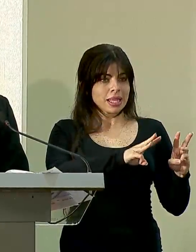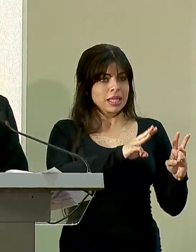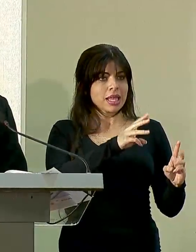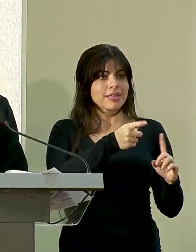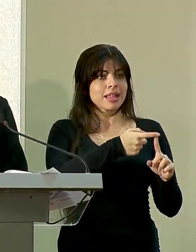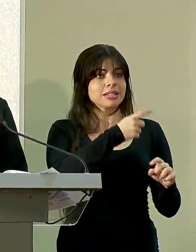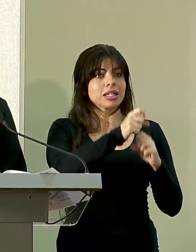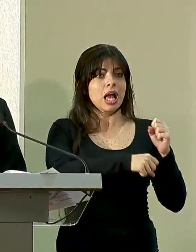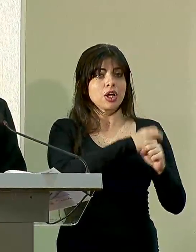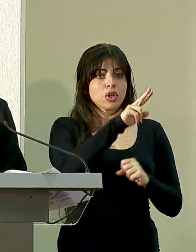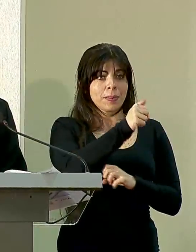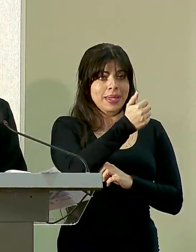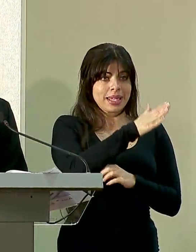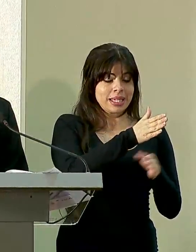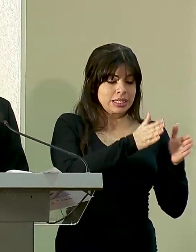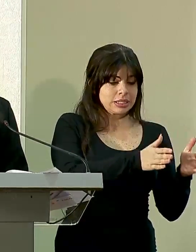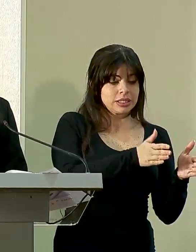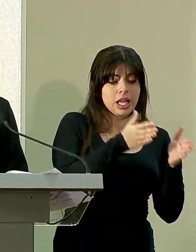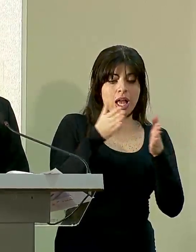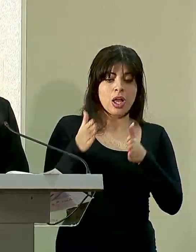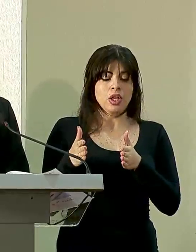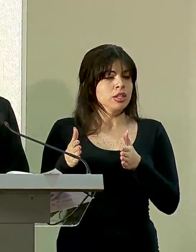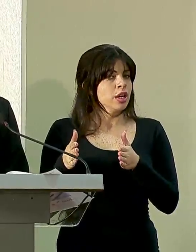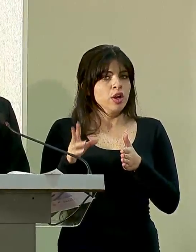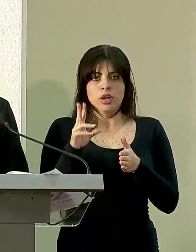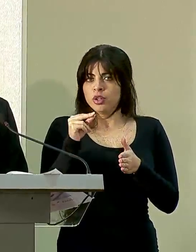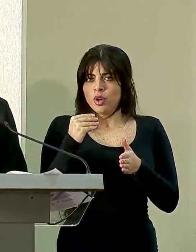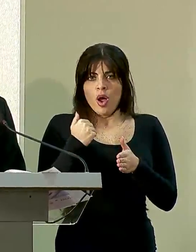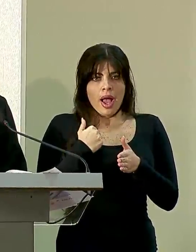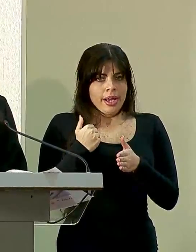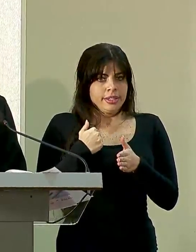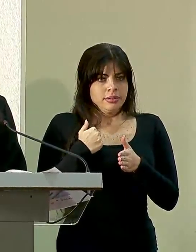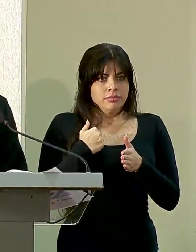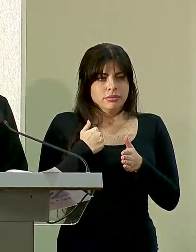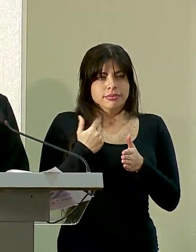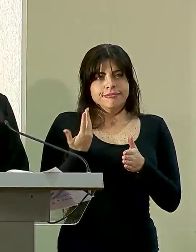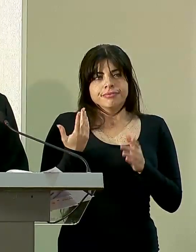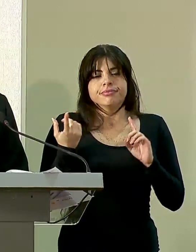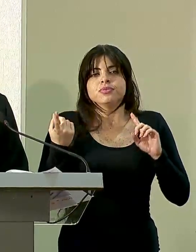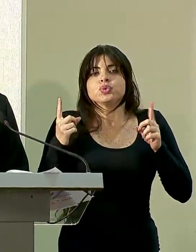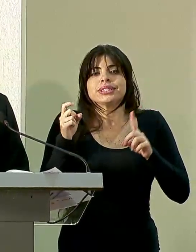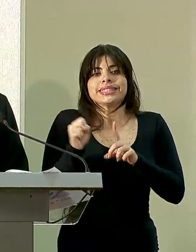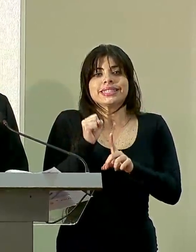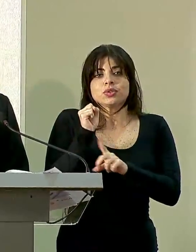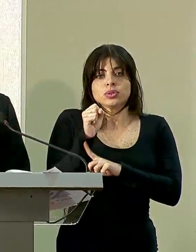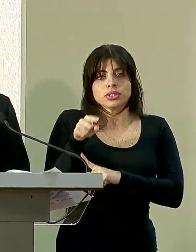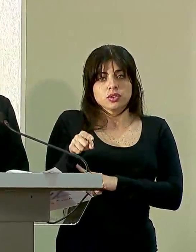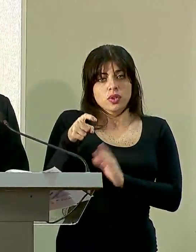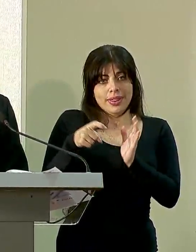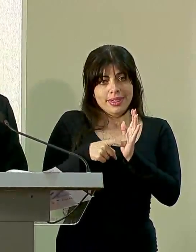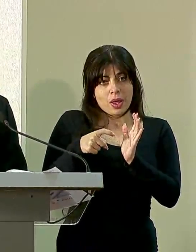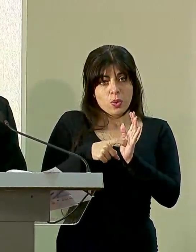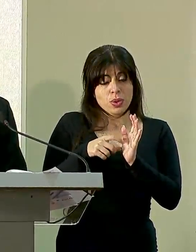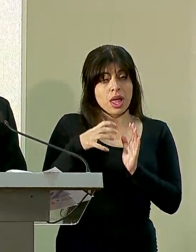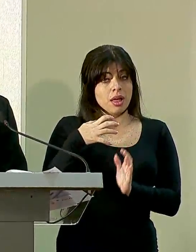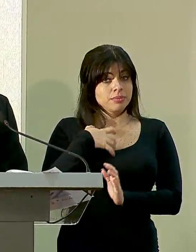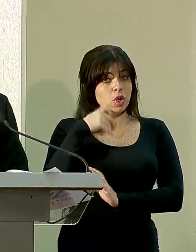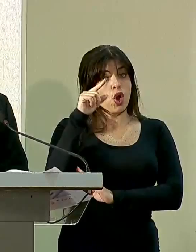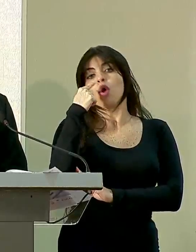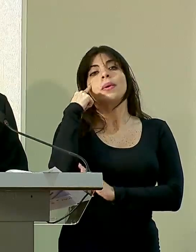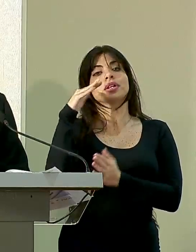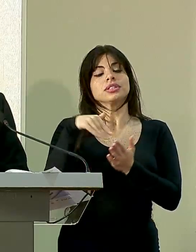partir del año 2015 y uno en donde no tendríamos, digamos, o cuál sería la, la situación de la deuda del gobierno